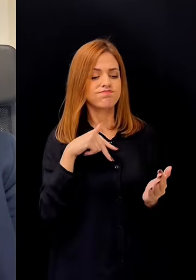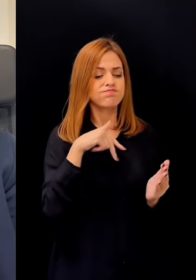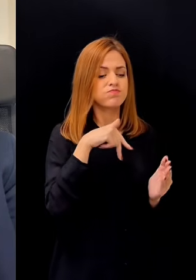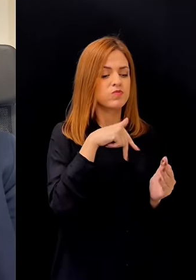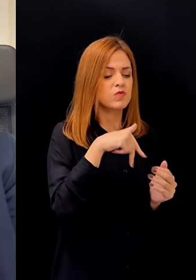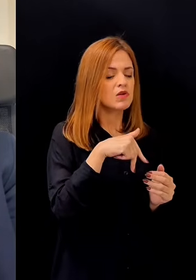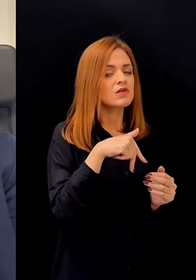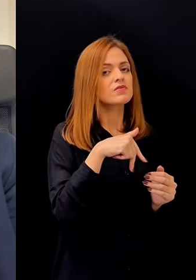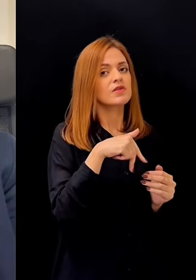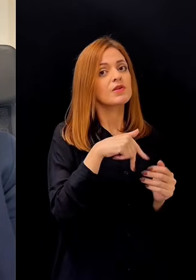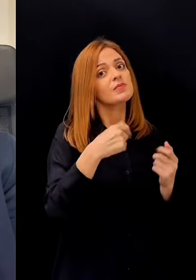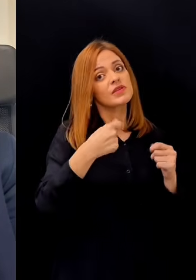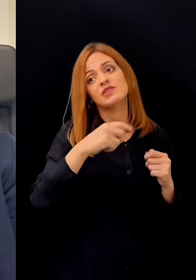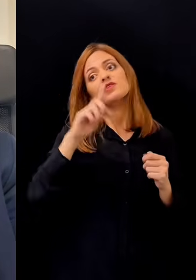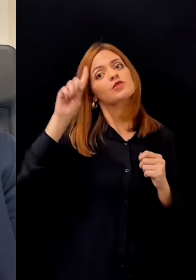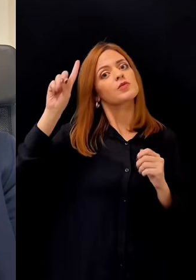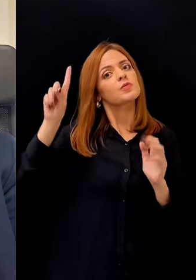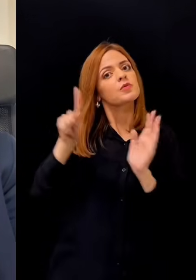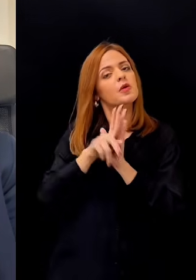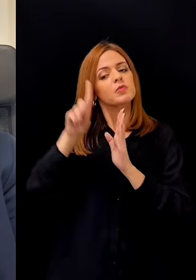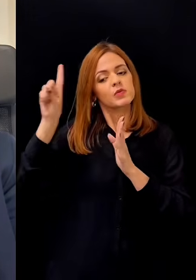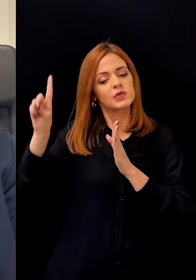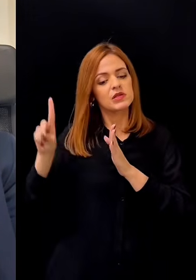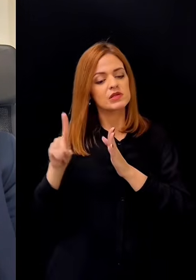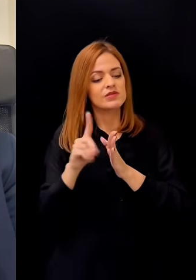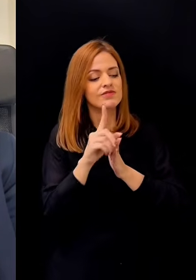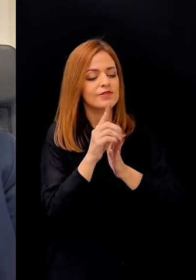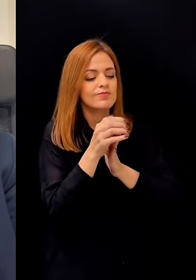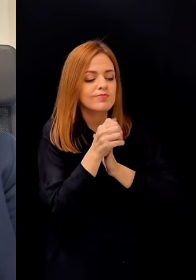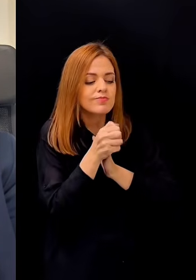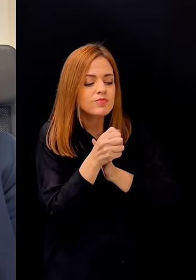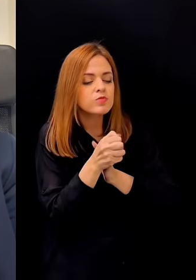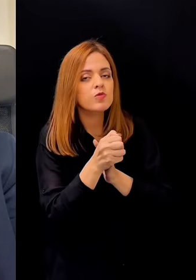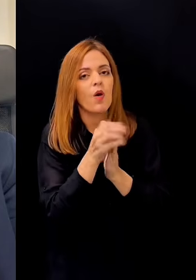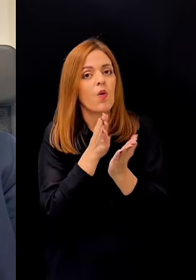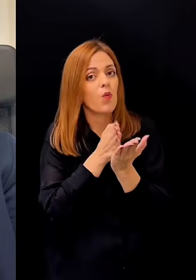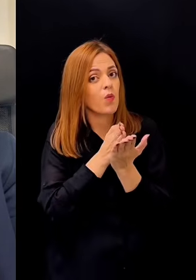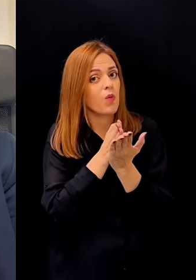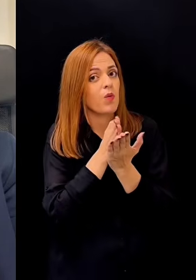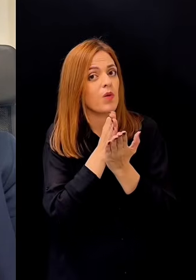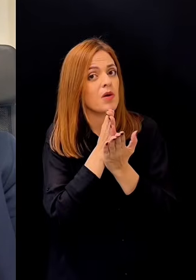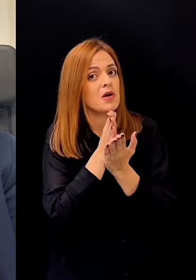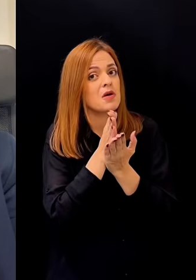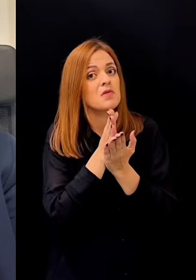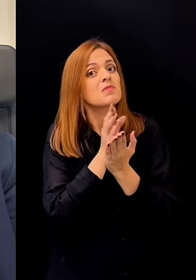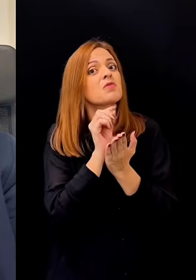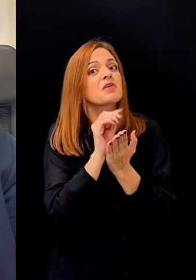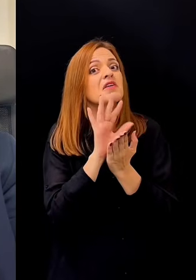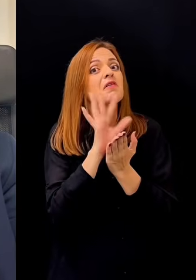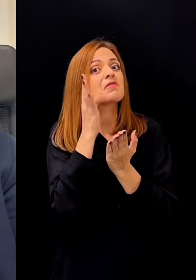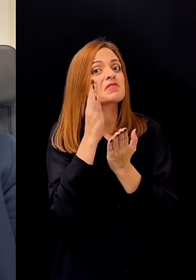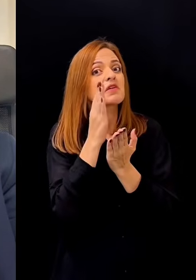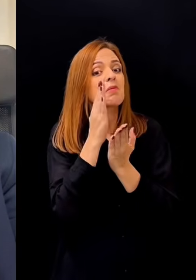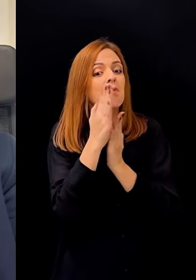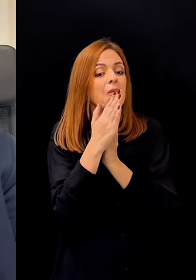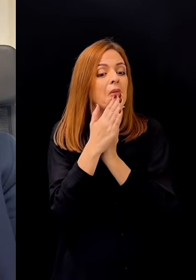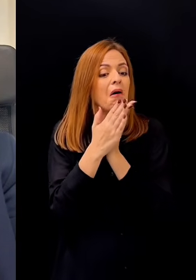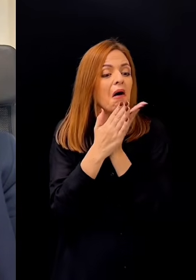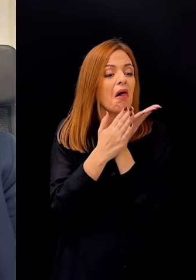ter a direção do Espírito Santo para que a gente não venha se afogar